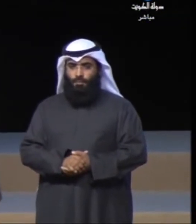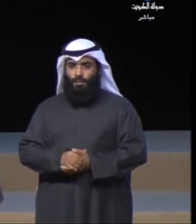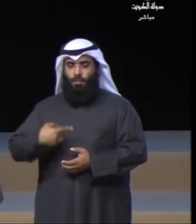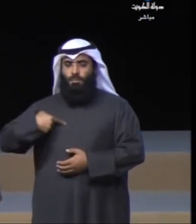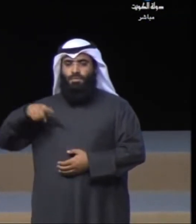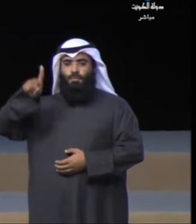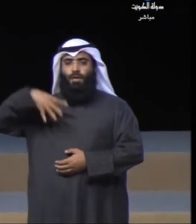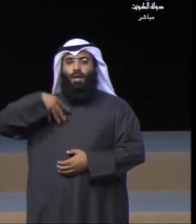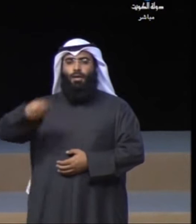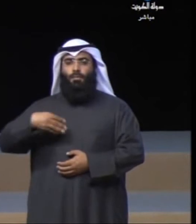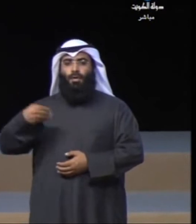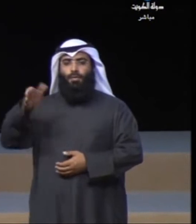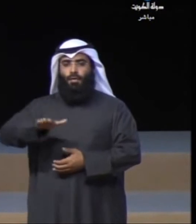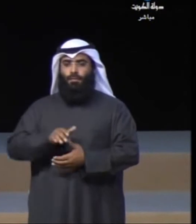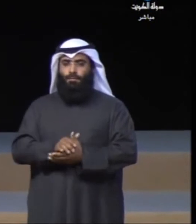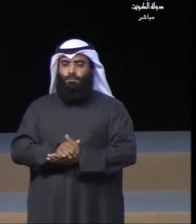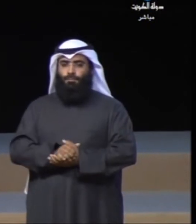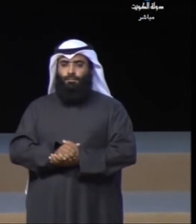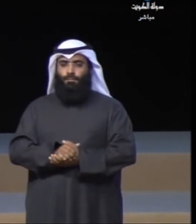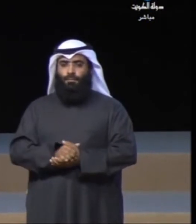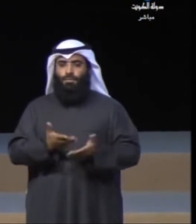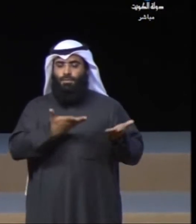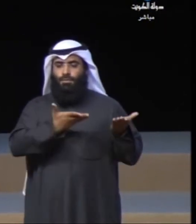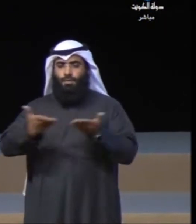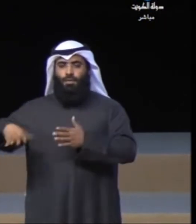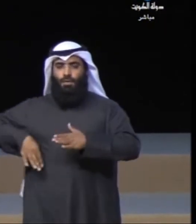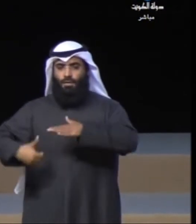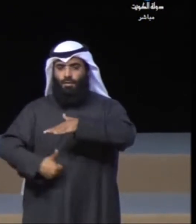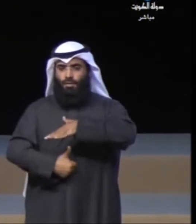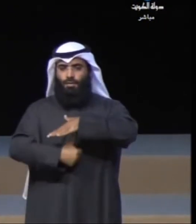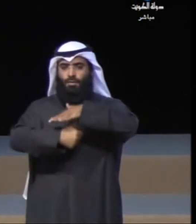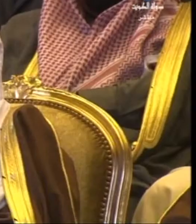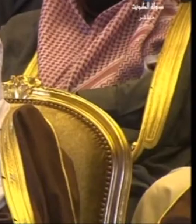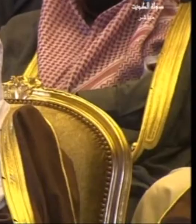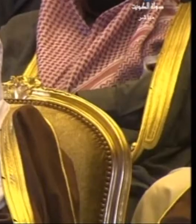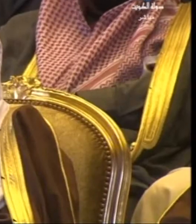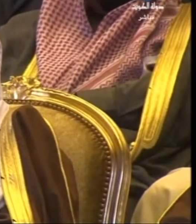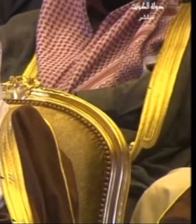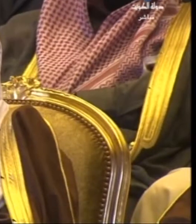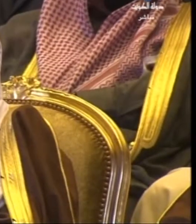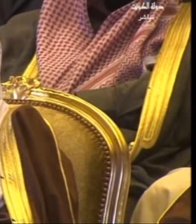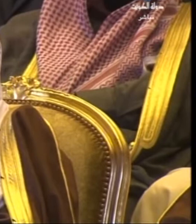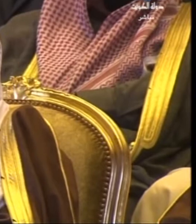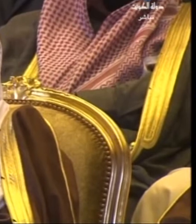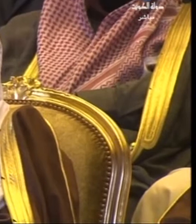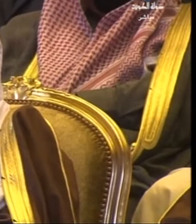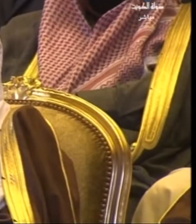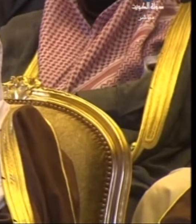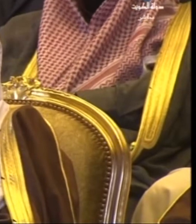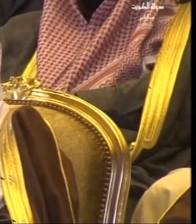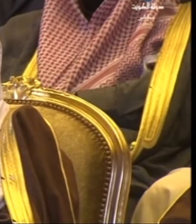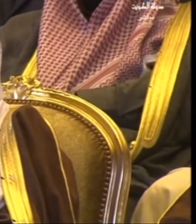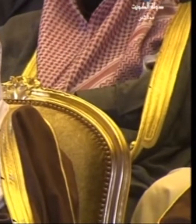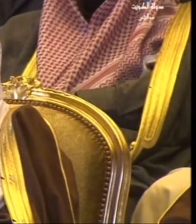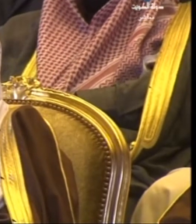بسم الله الرحمن الرحيم. سيدي حضرة صاحب السمو الشيخ صباح الأحمد الجابر الصباح